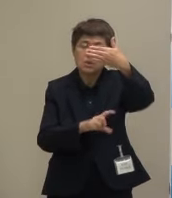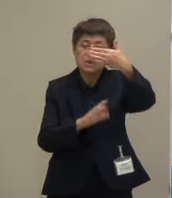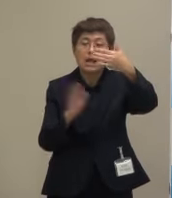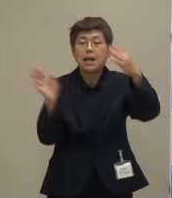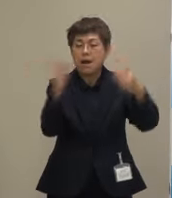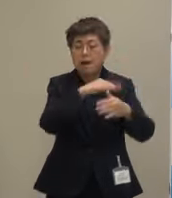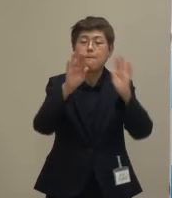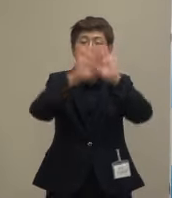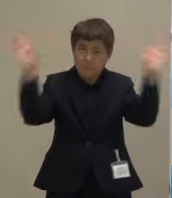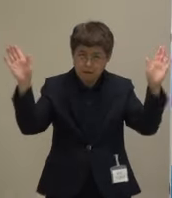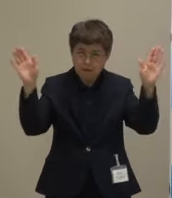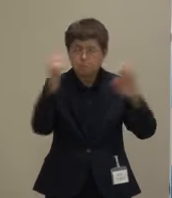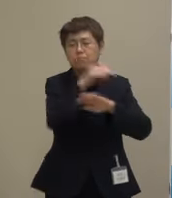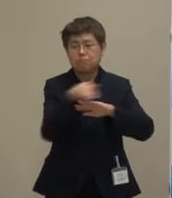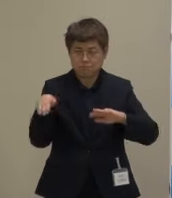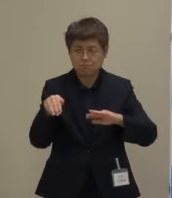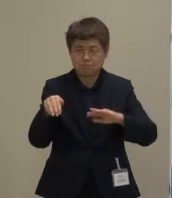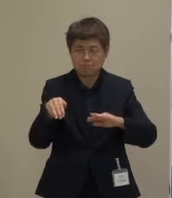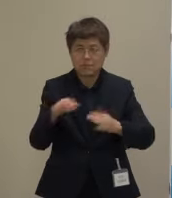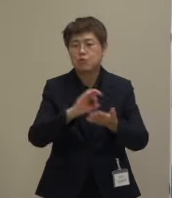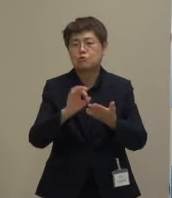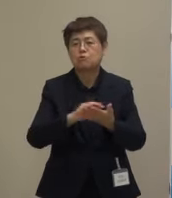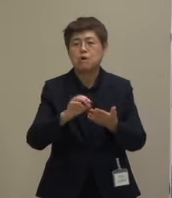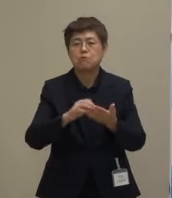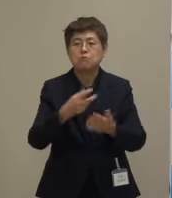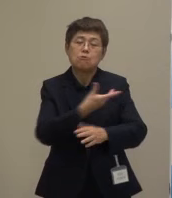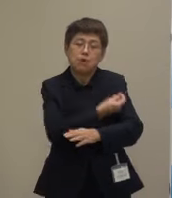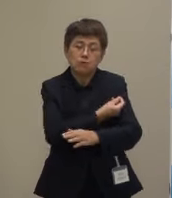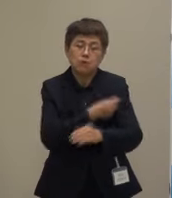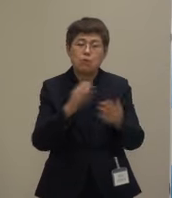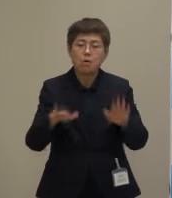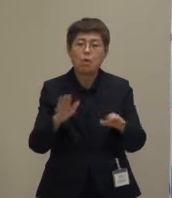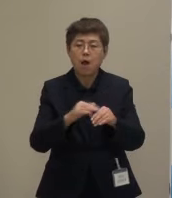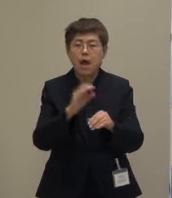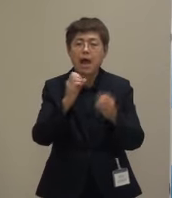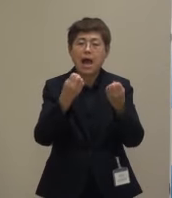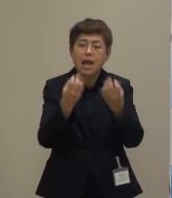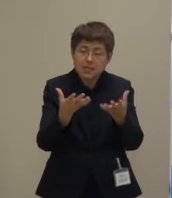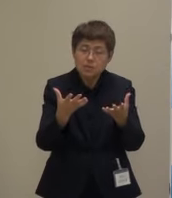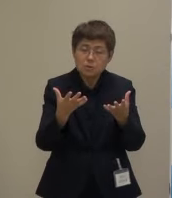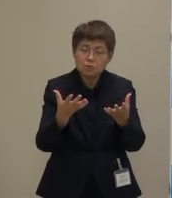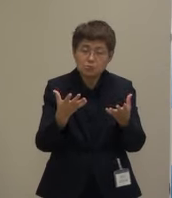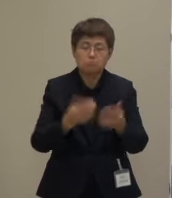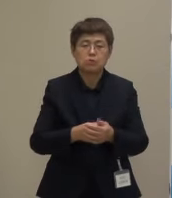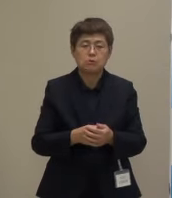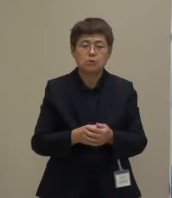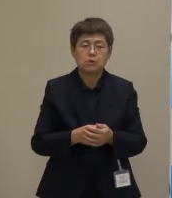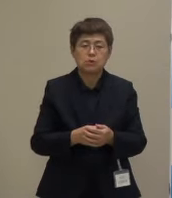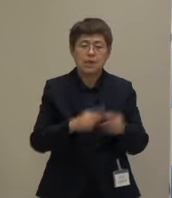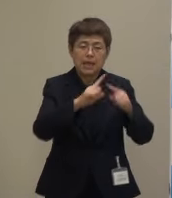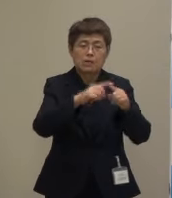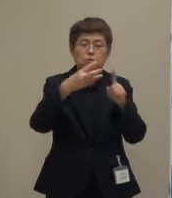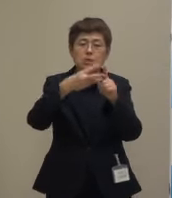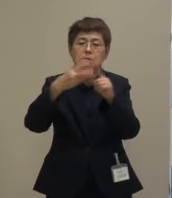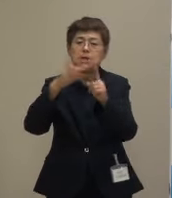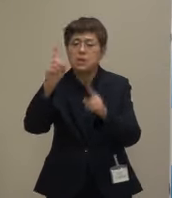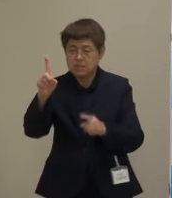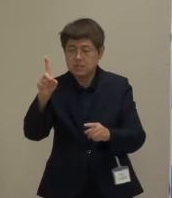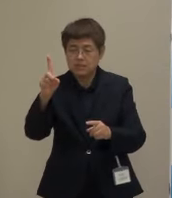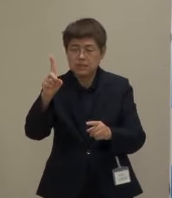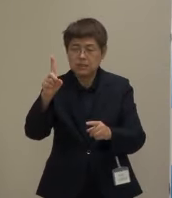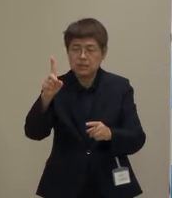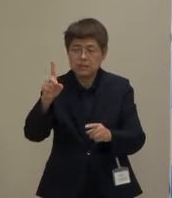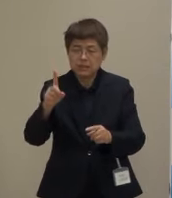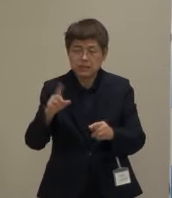。使用するワクチンは今回から新たに現在の流行株である XBB1